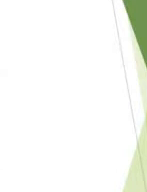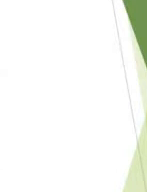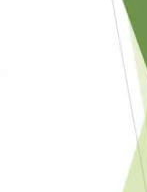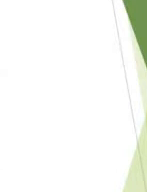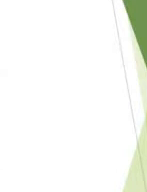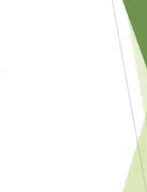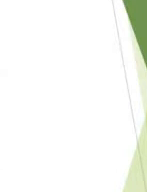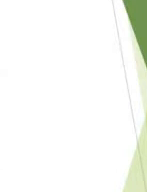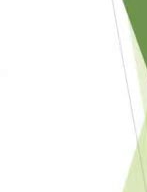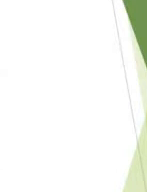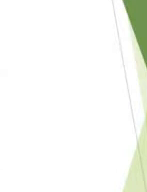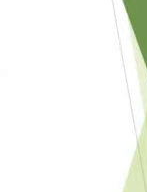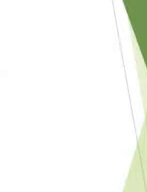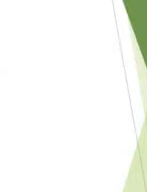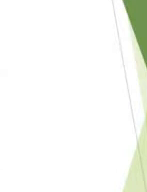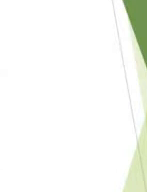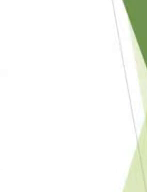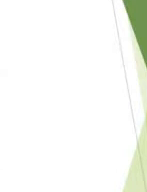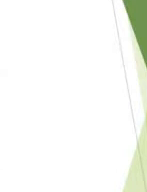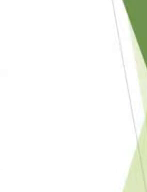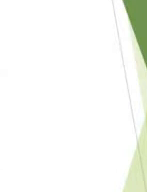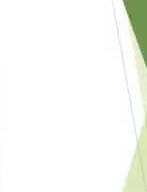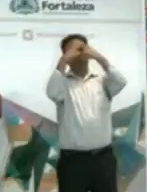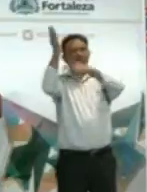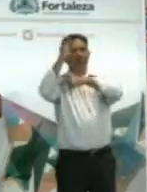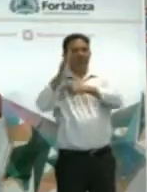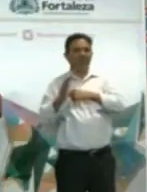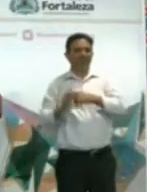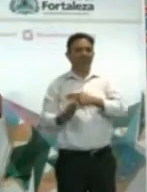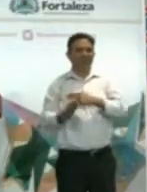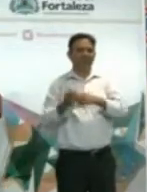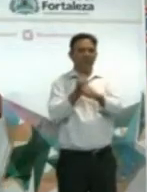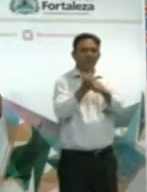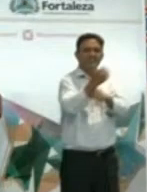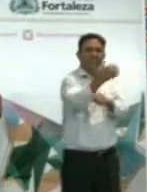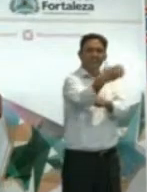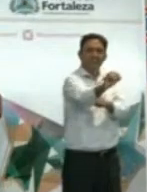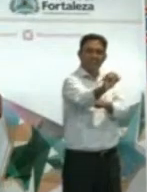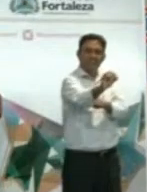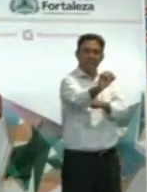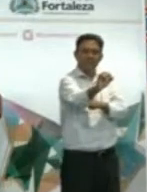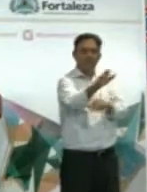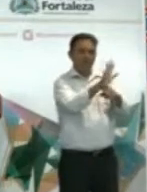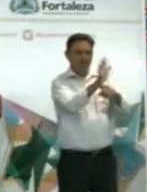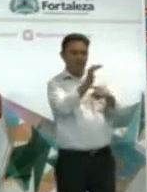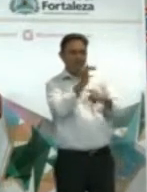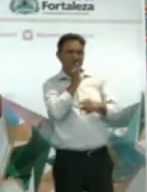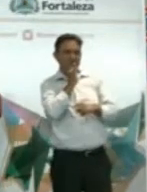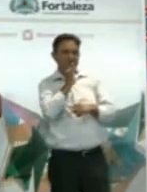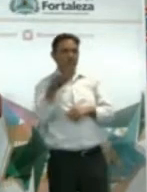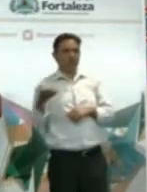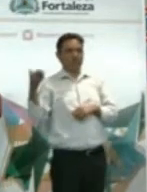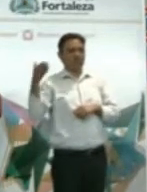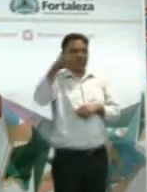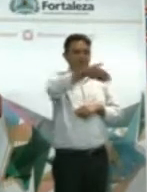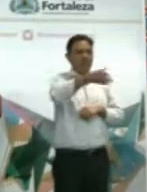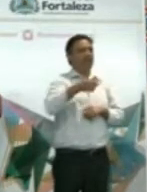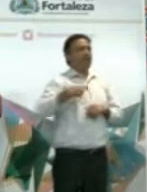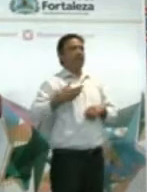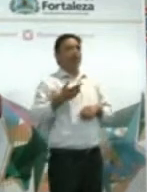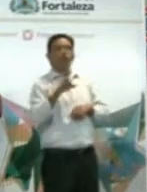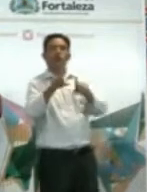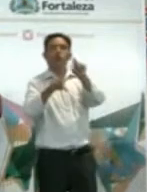período que marcou a história de muita gente, a minha história. 10 anos, cara. O filme que tu ia assistir era o filme que o governo